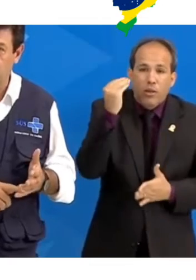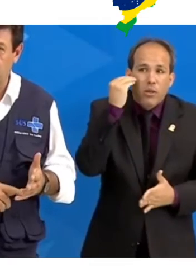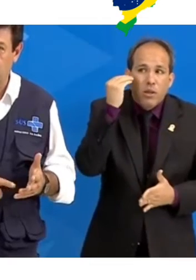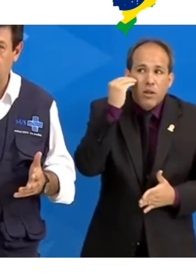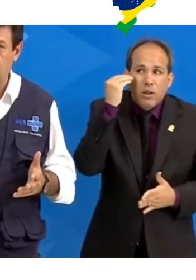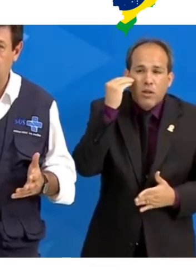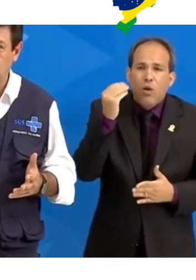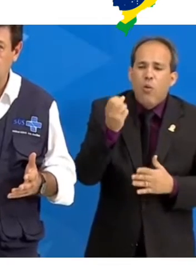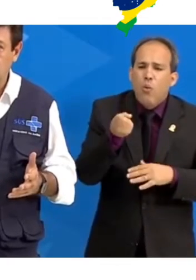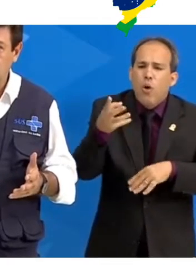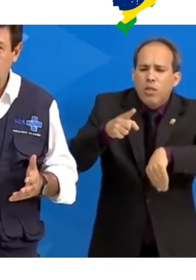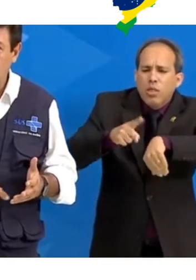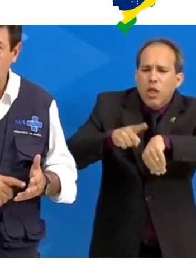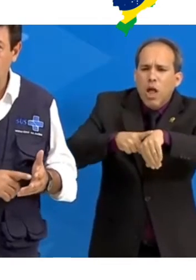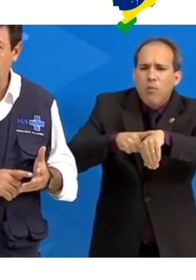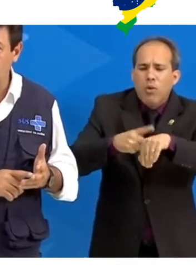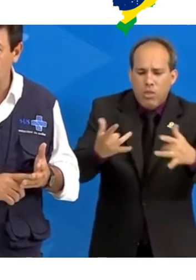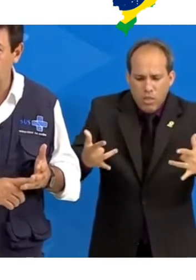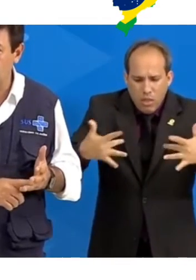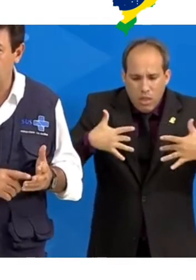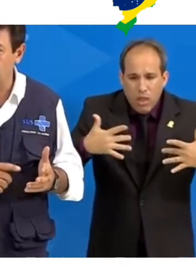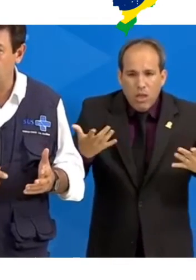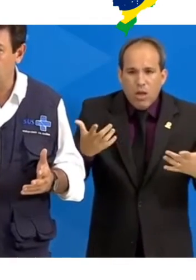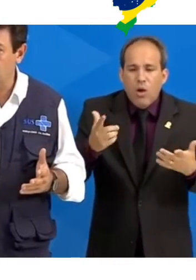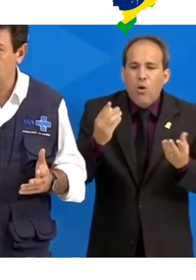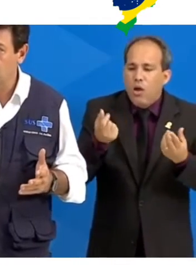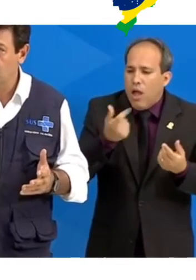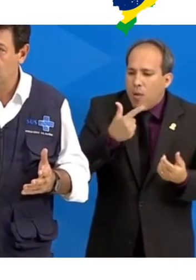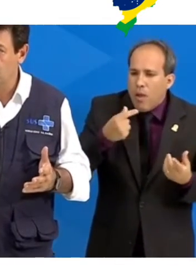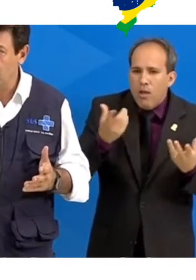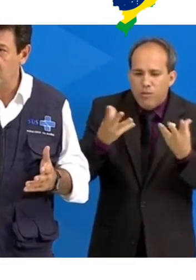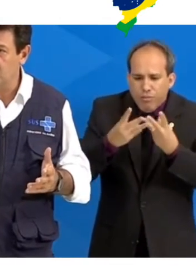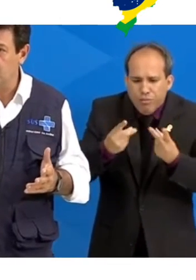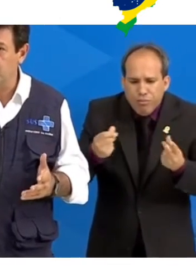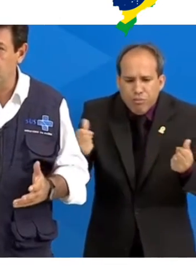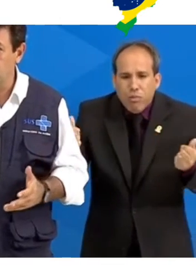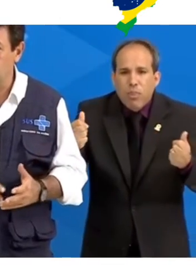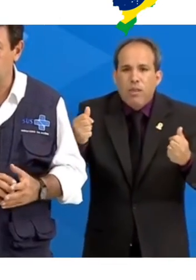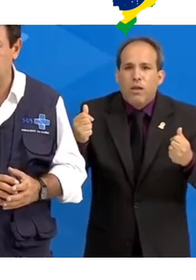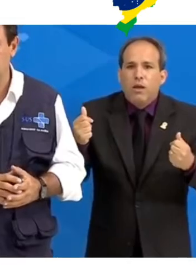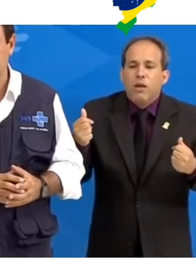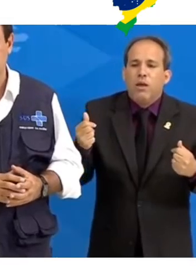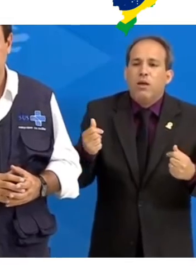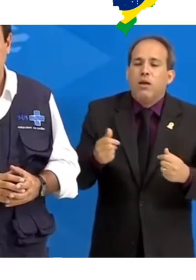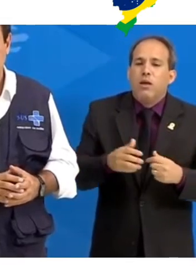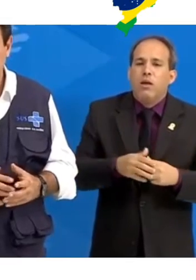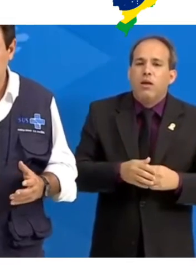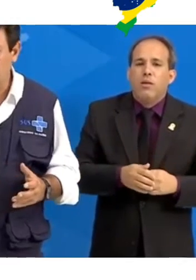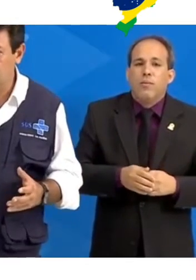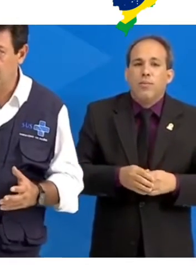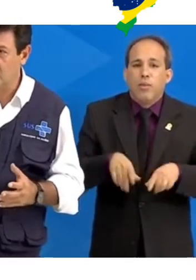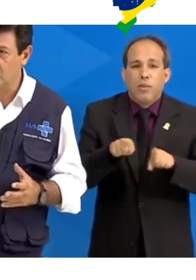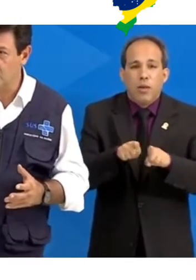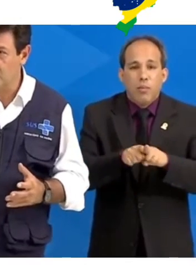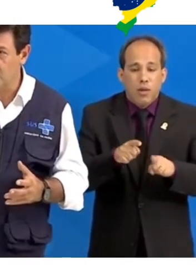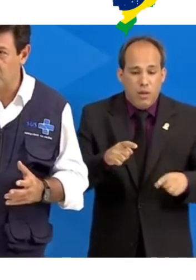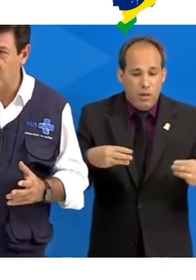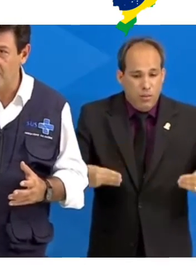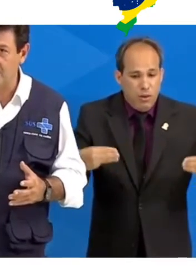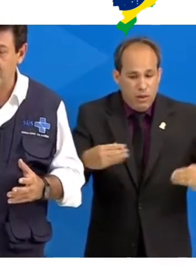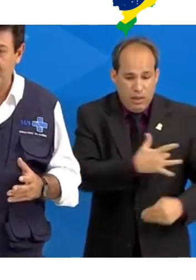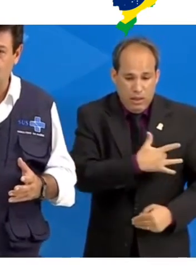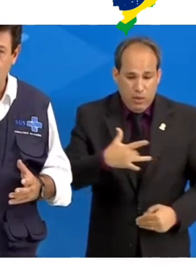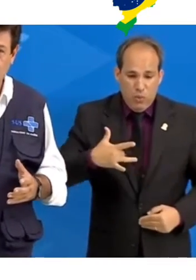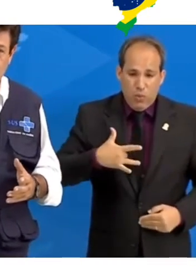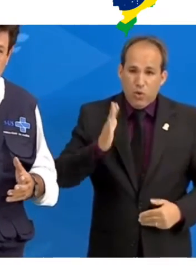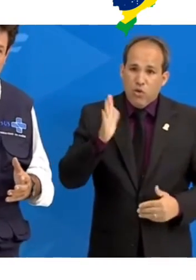de permanência, qual é o efeito do medicamento, que é incipiente. O Ministério da Saúde hoje já